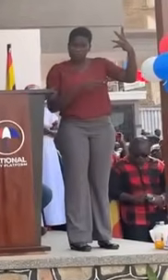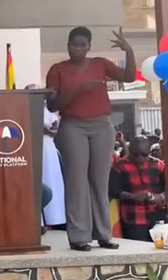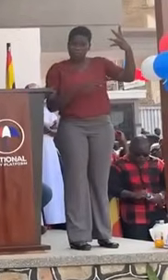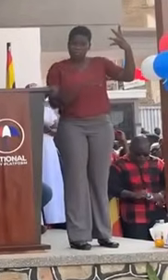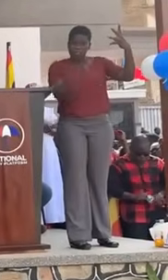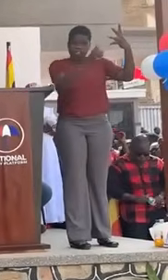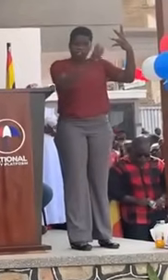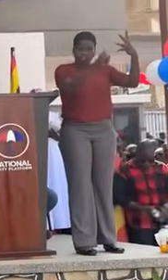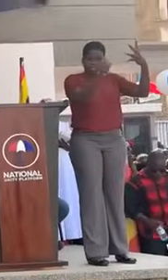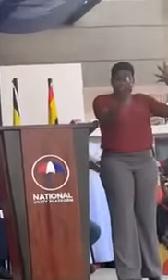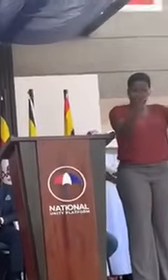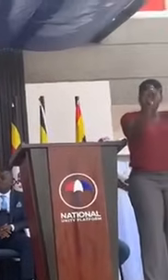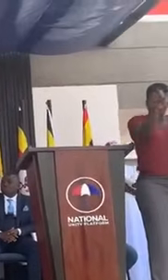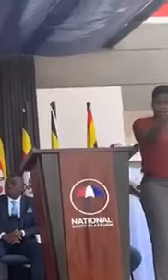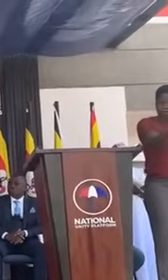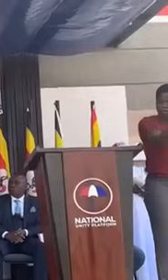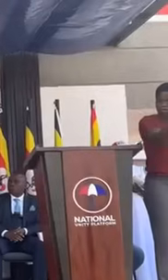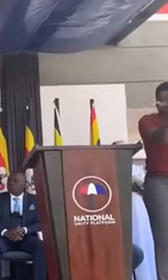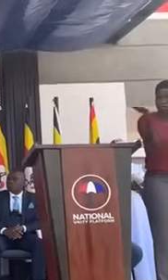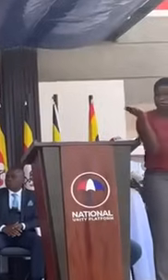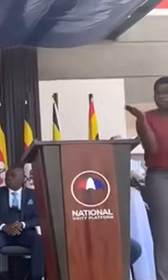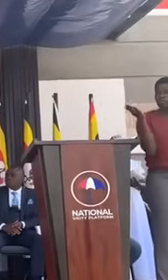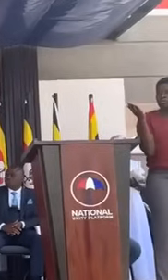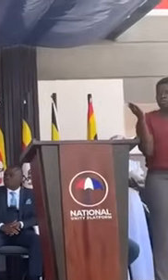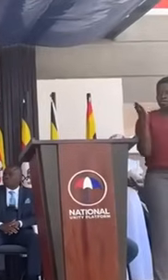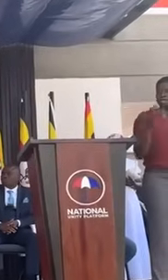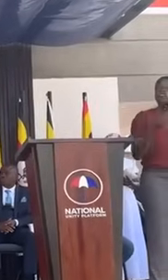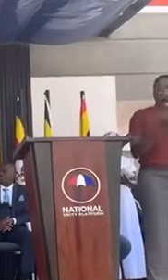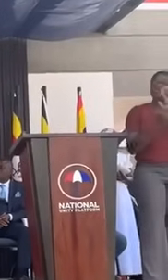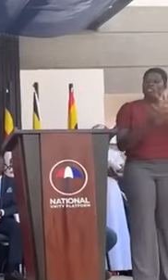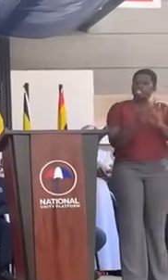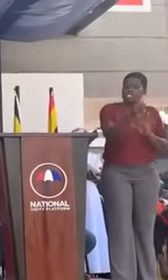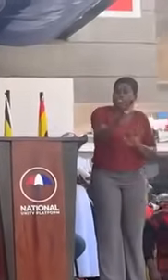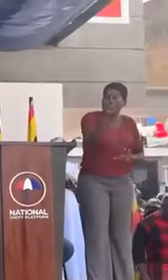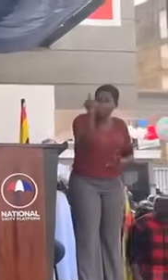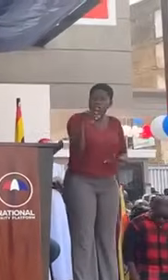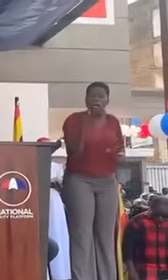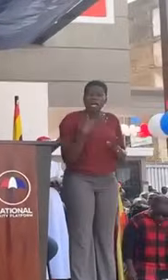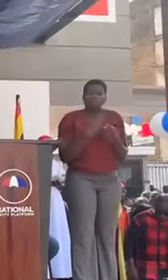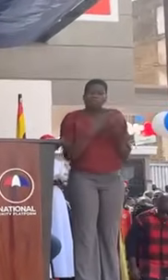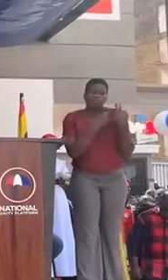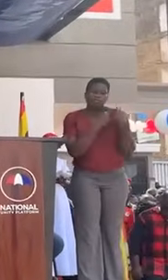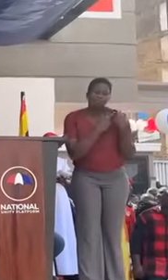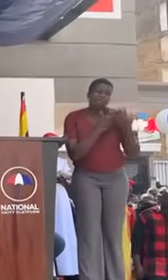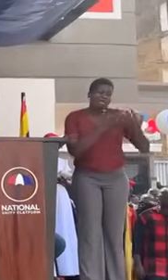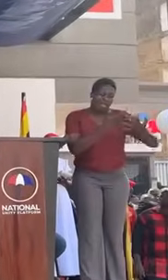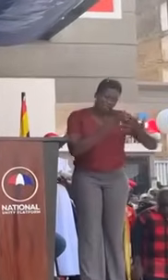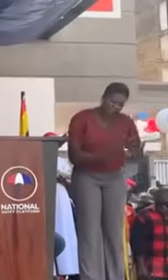buli omu mu ffe kiraga nti alina obuvunaanyizibwa bw'amaanyi